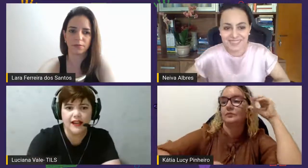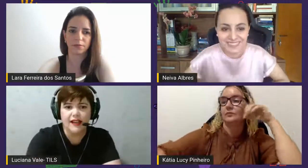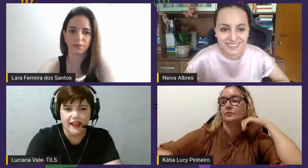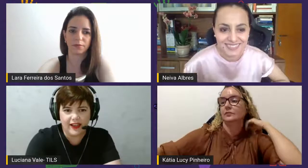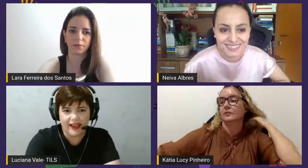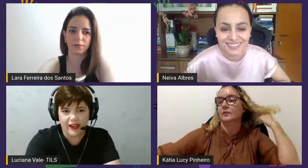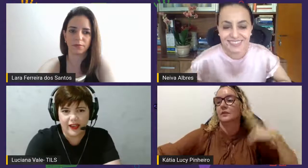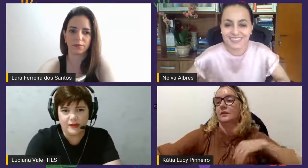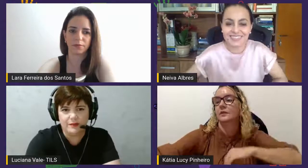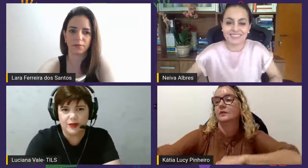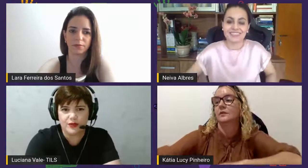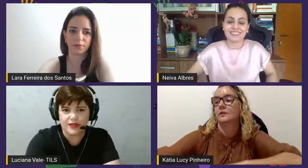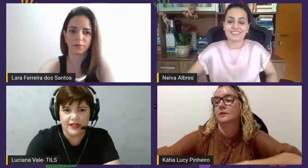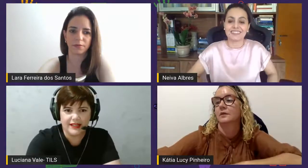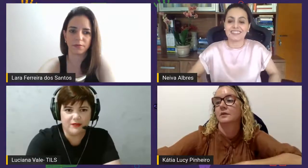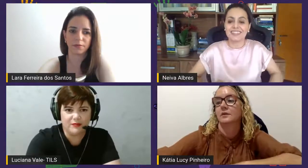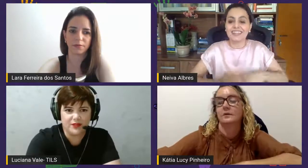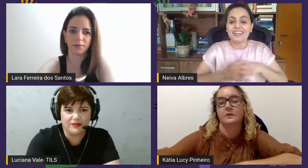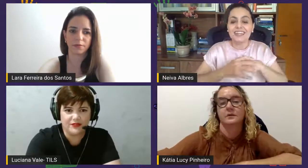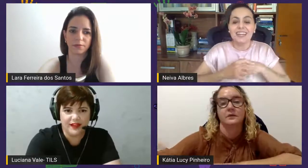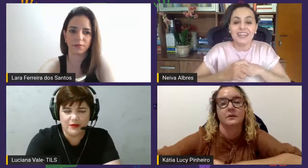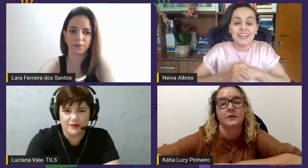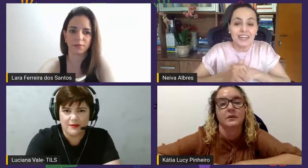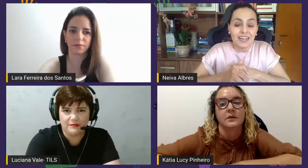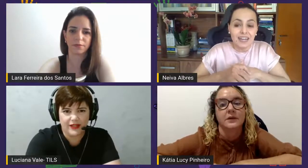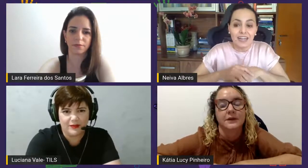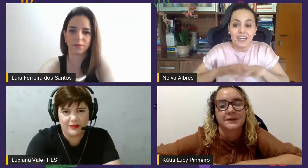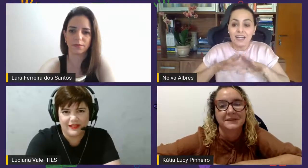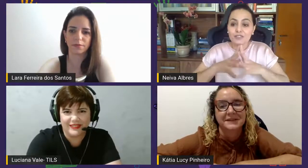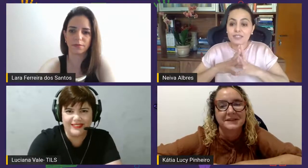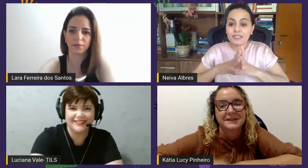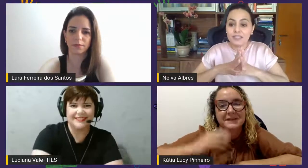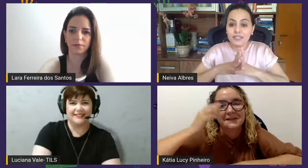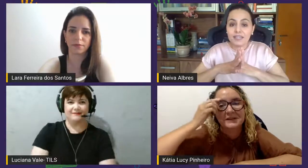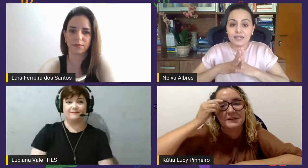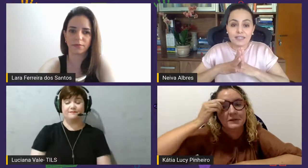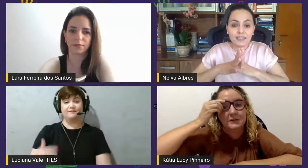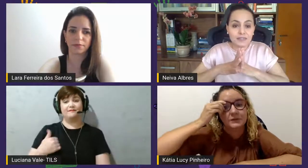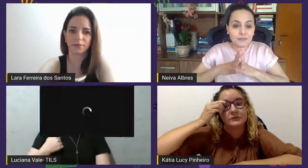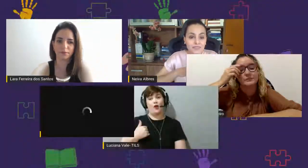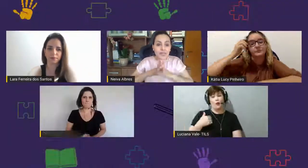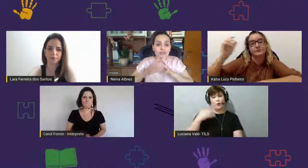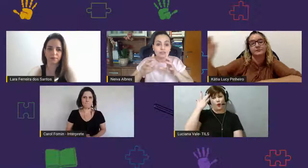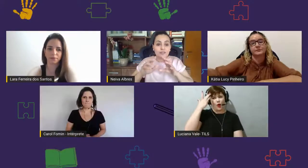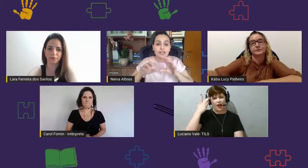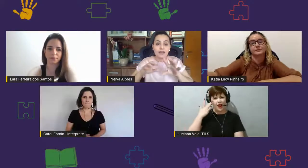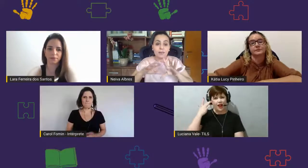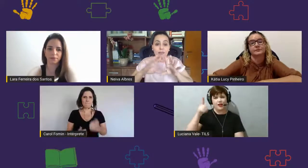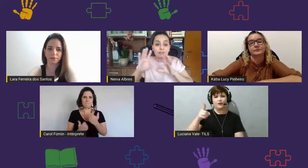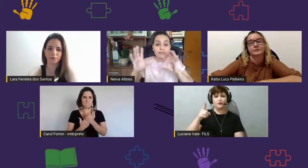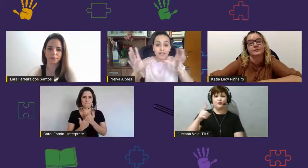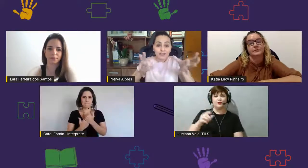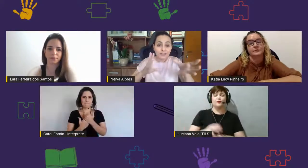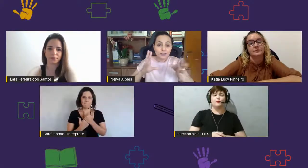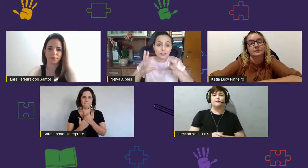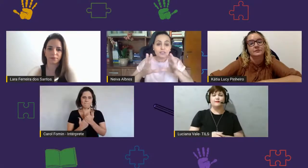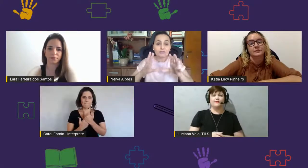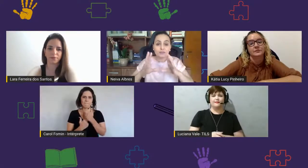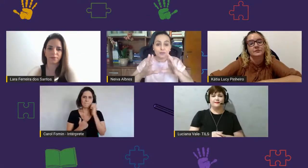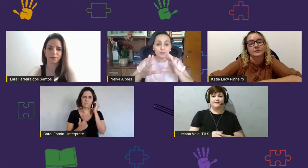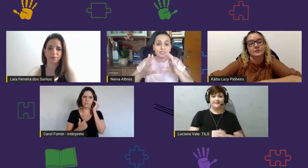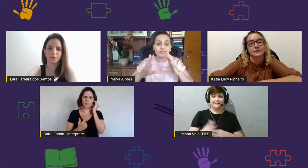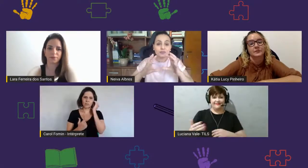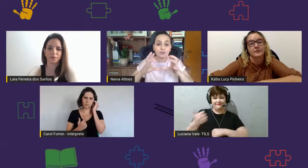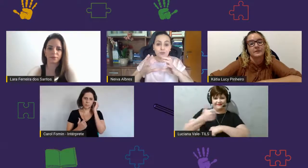ética da Febrapils. A Neiva pode falar, tá com a palavra. Acho que a minha fala